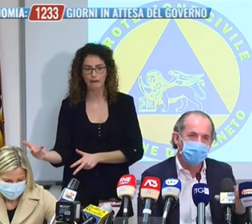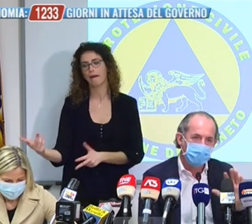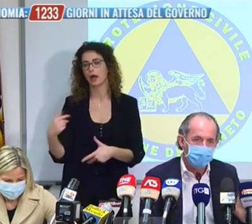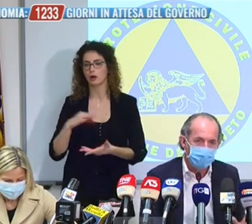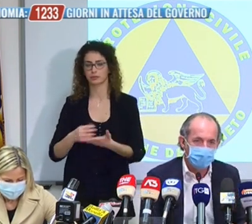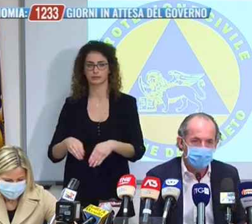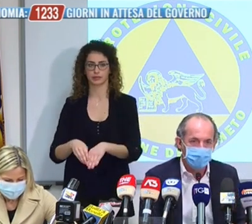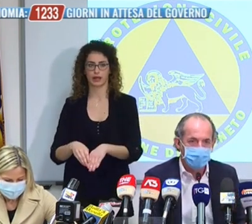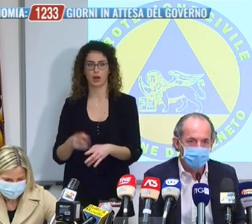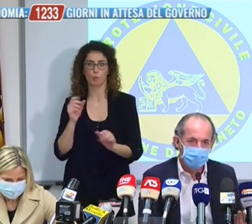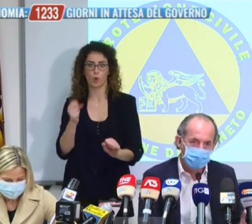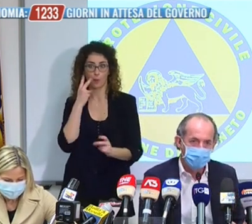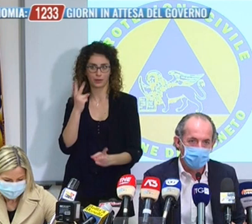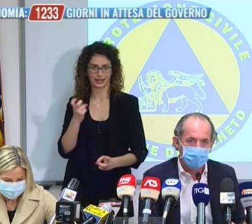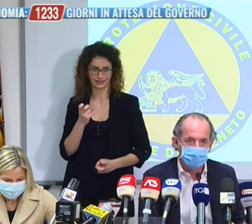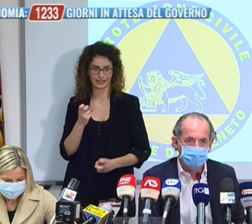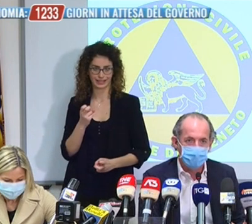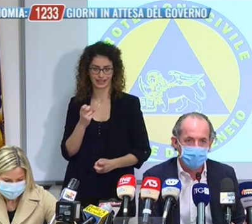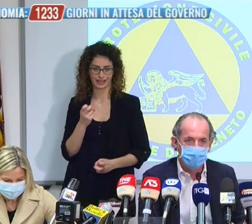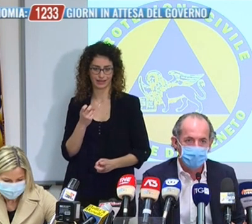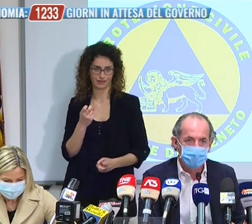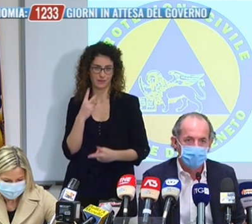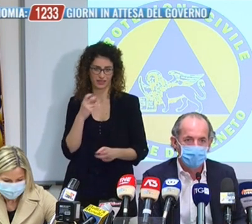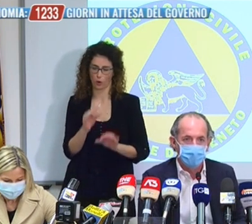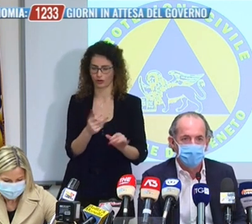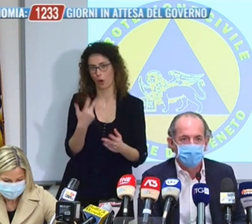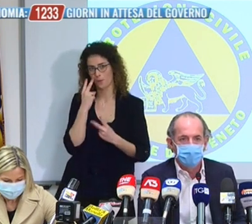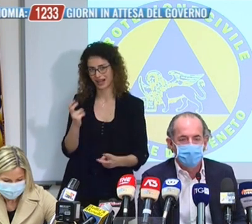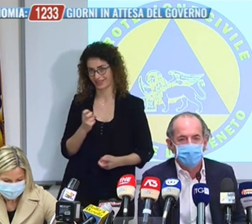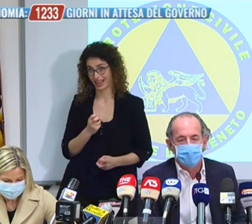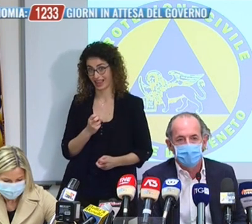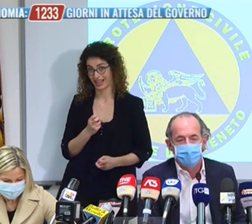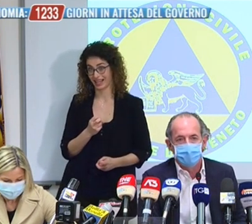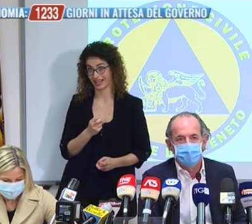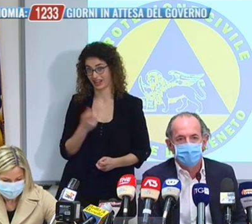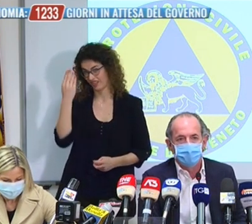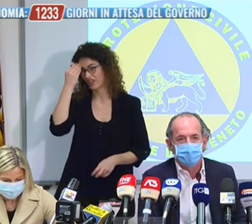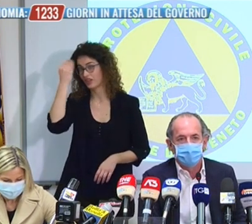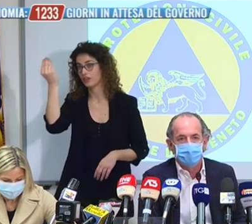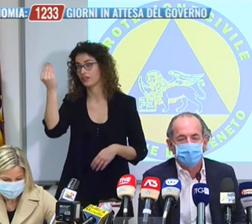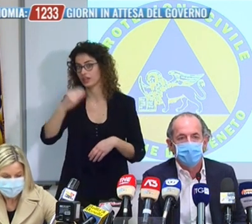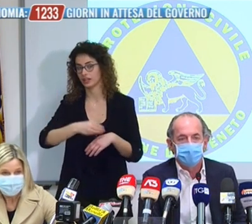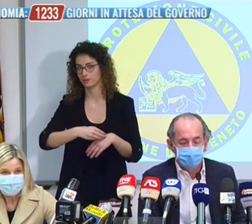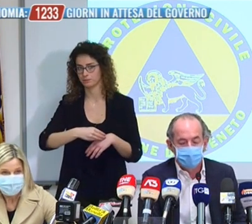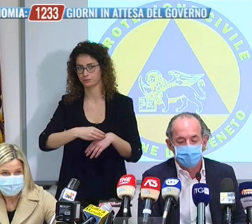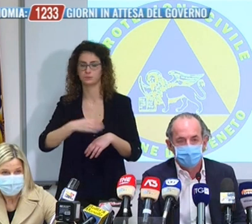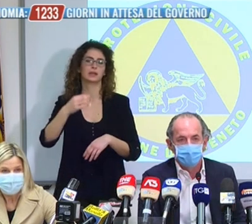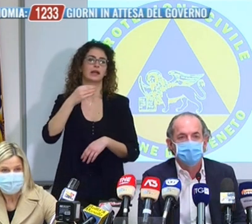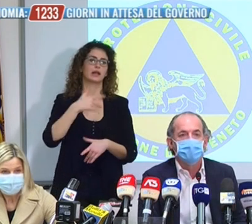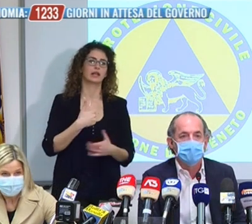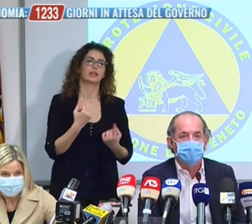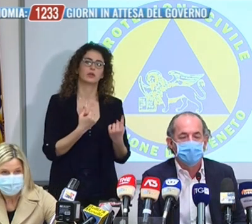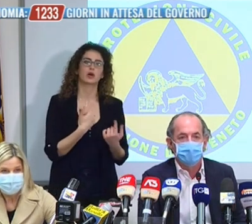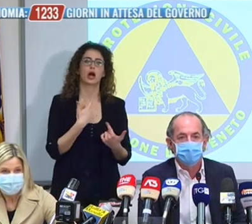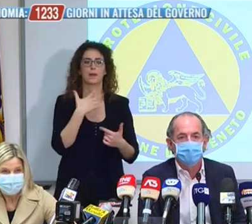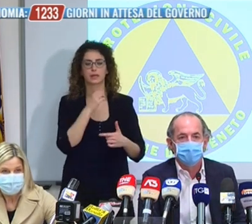Ecco, noi vorremmo prevenire piuttosto che curarli questi bimbi. Quindi l'indicazione è che qualora ci si avvicini a una storia di